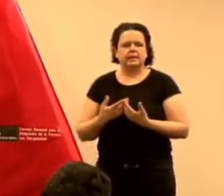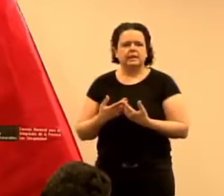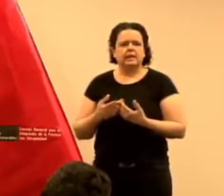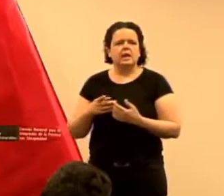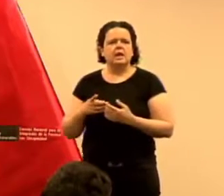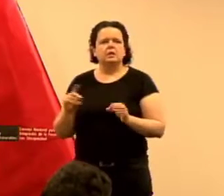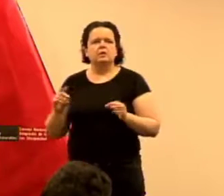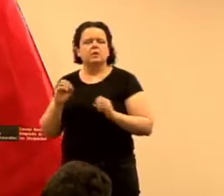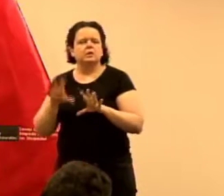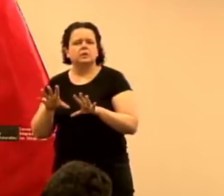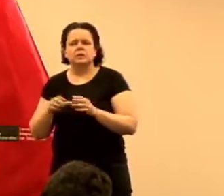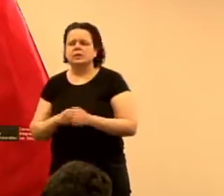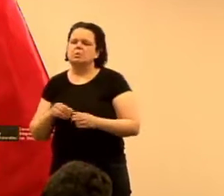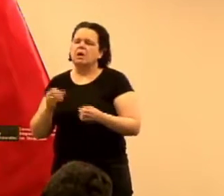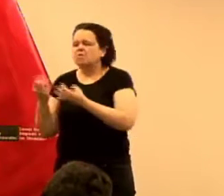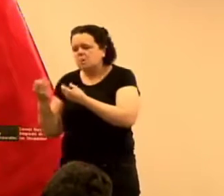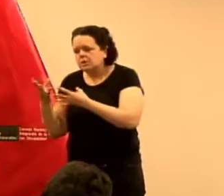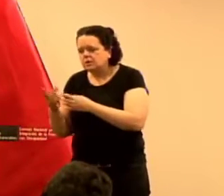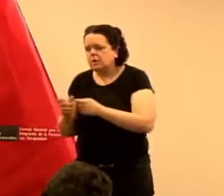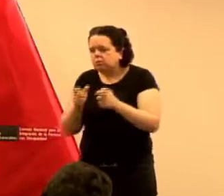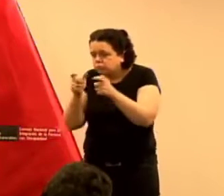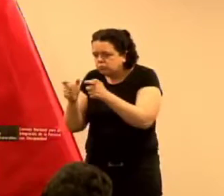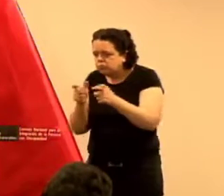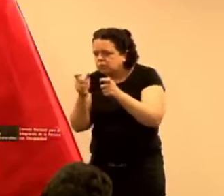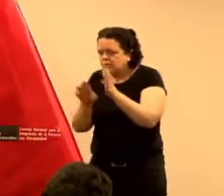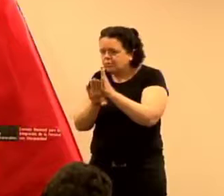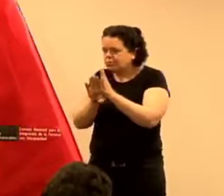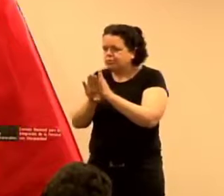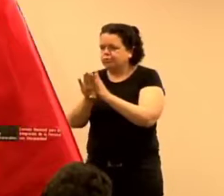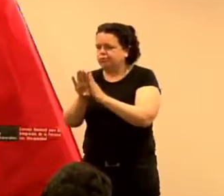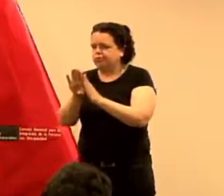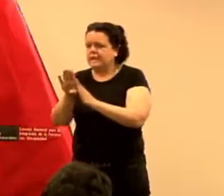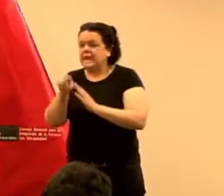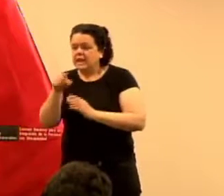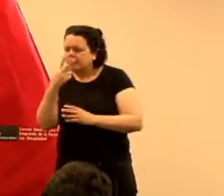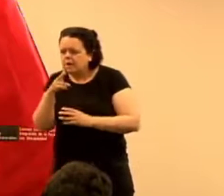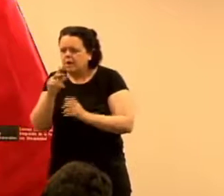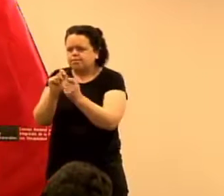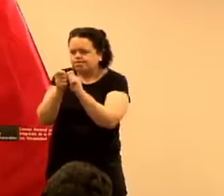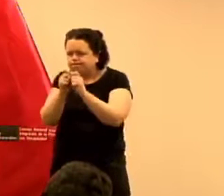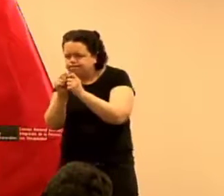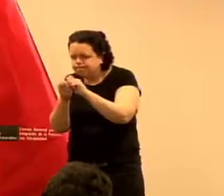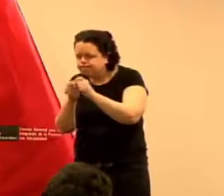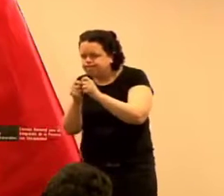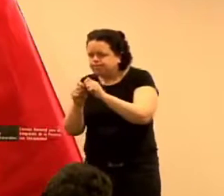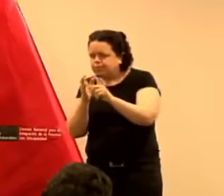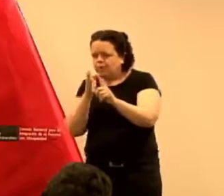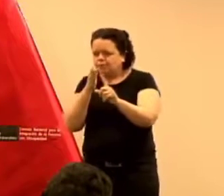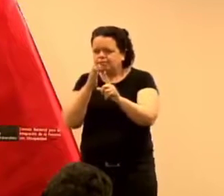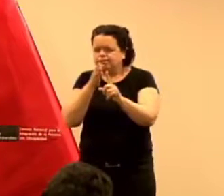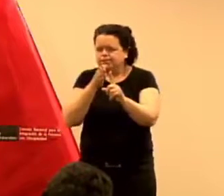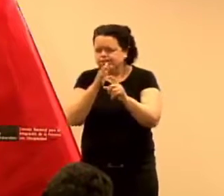sin contar con una serie de indicadores que nos permitan monitorear el progreso y aportar ajustes necesarios para llegar a lograr